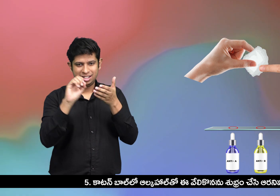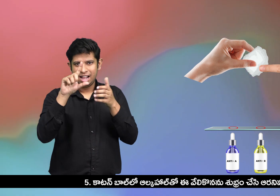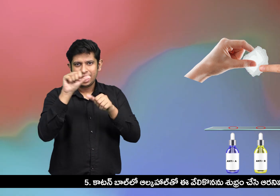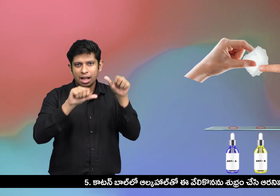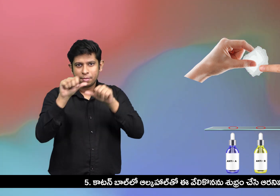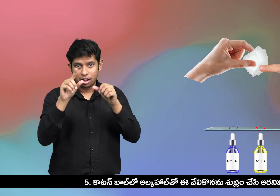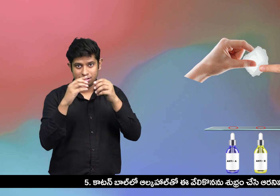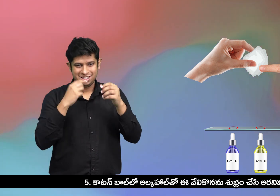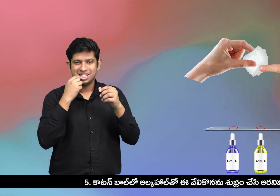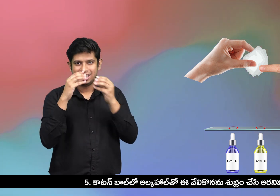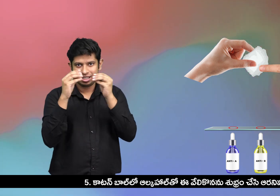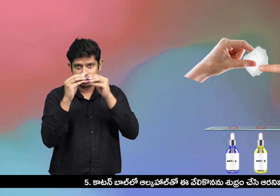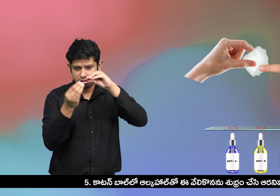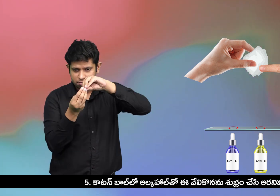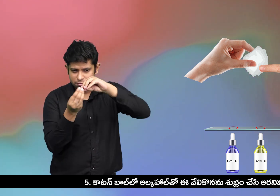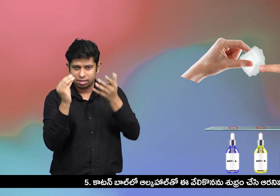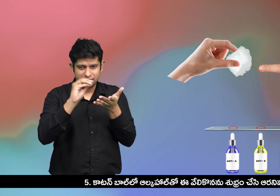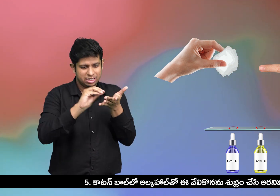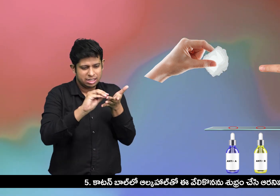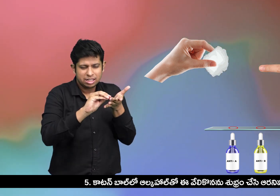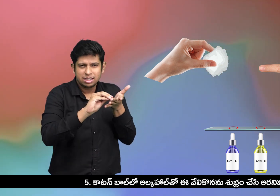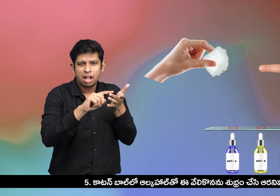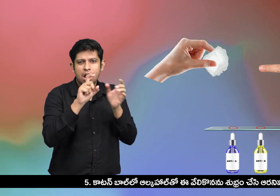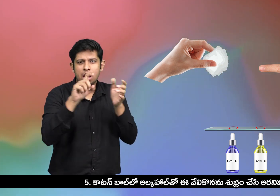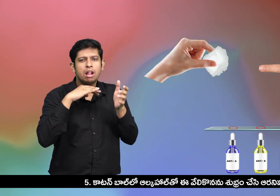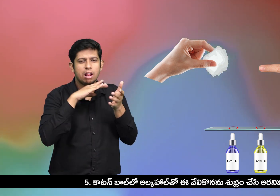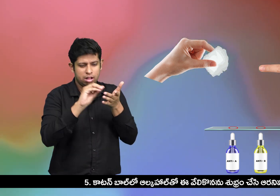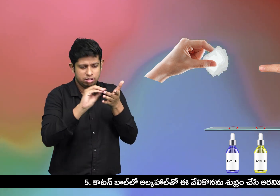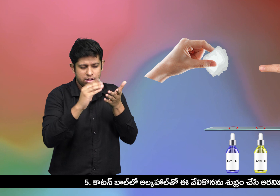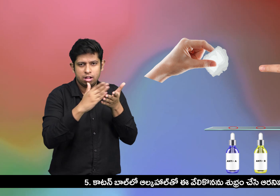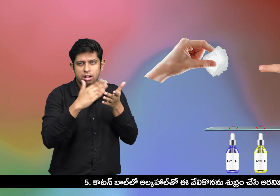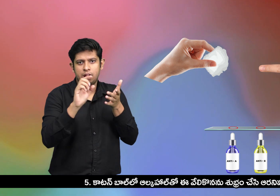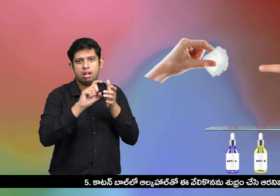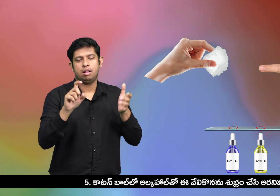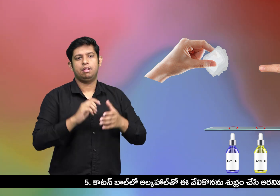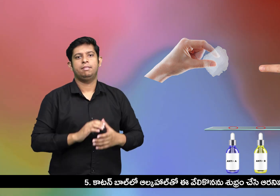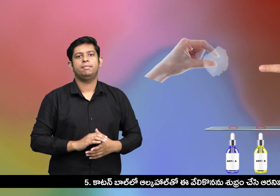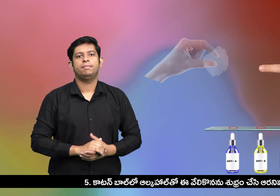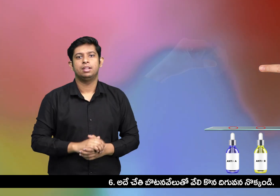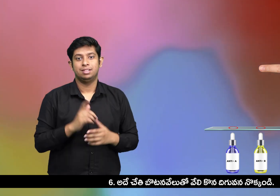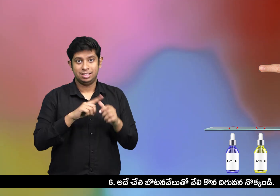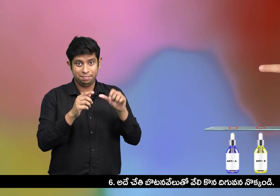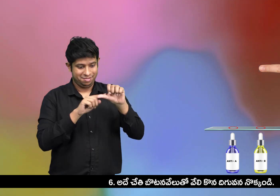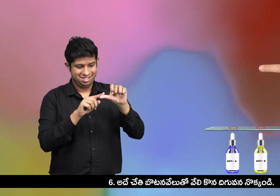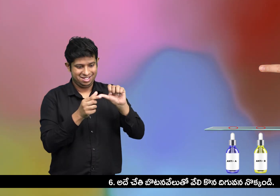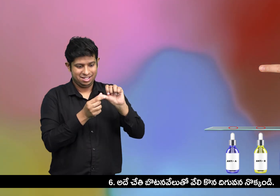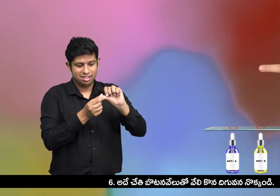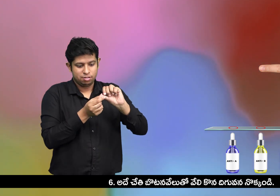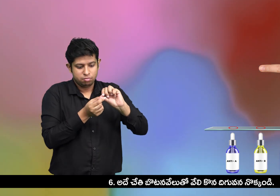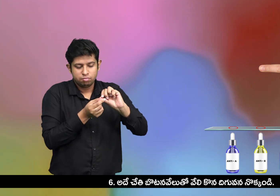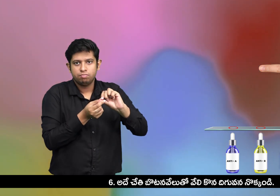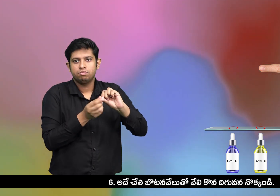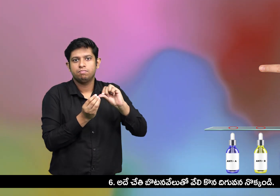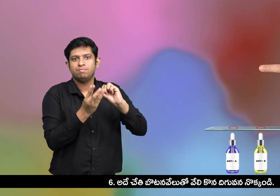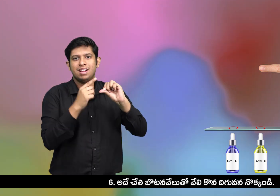బాల్లో ఆల్కహాల్తో ఈ వేలి కొనను శుభ్రం చేసి ఆరనివ్వండి. 6 అదే